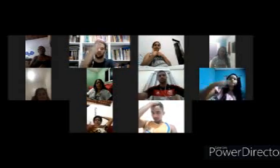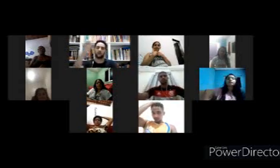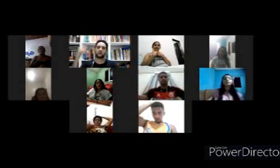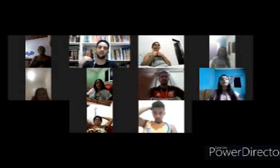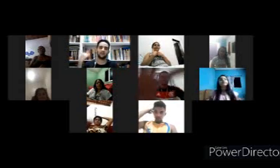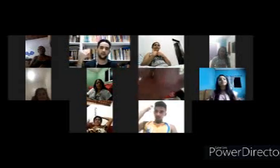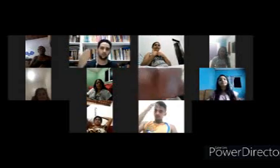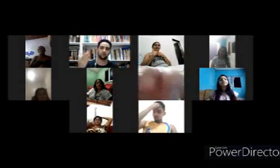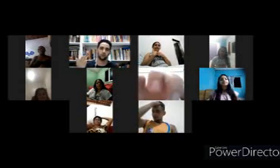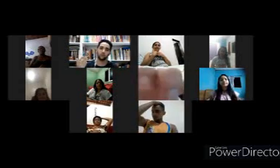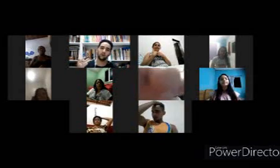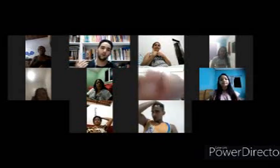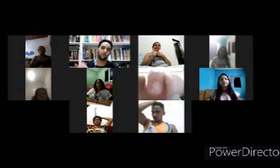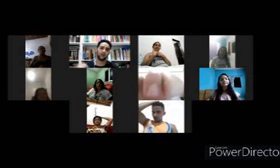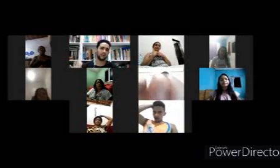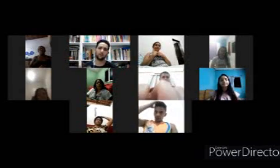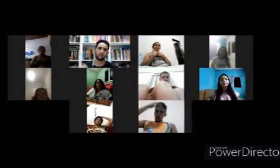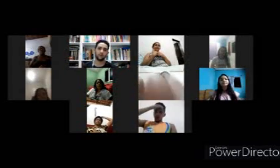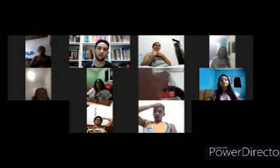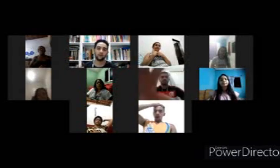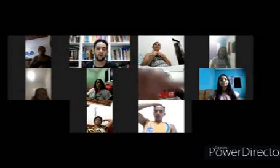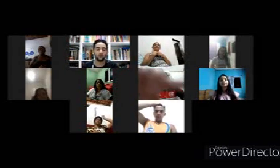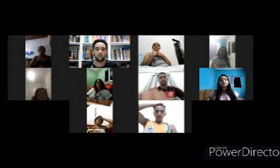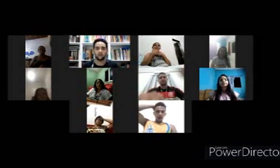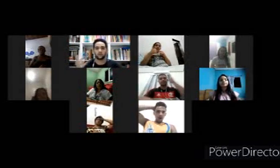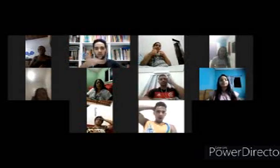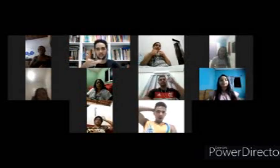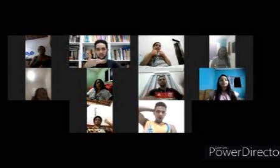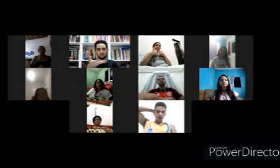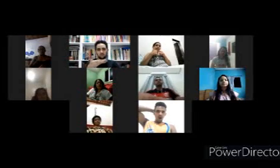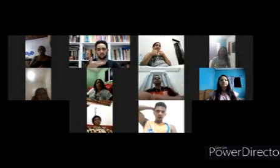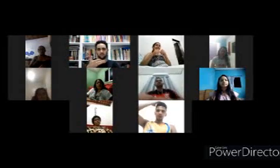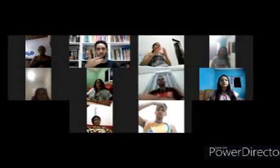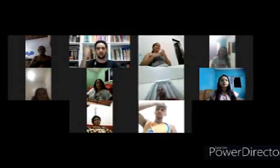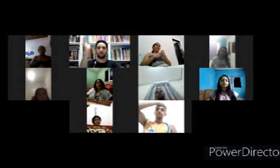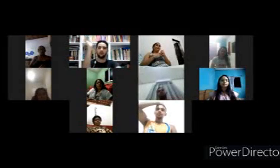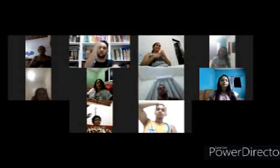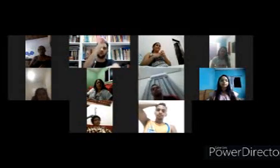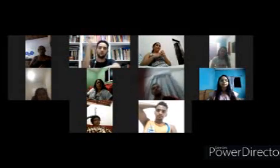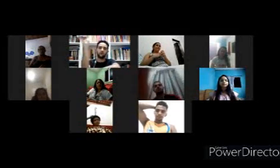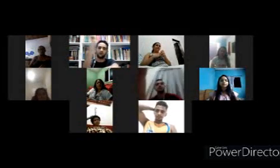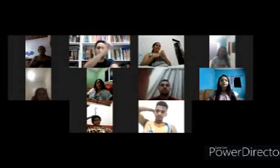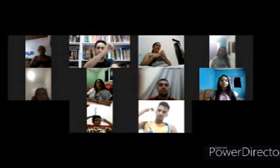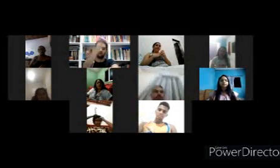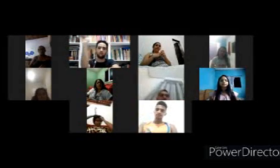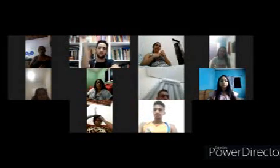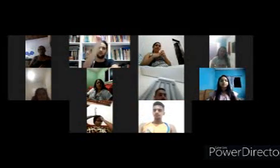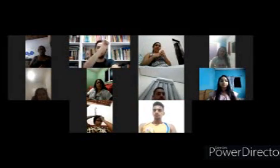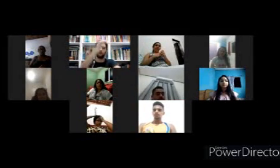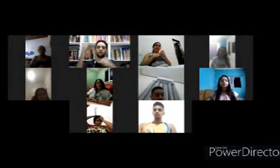acho que mais na região sul, porque aqui particularmente eu não vejo esse e também não vejo esse. Eu vejo